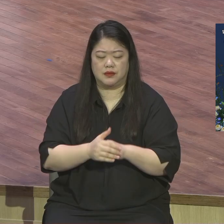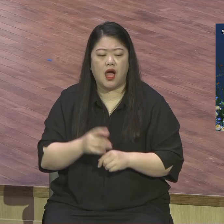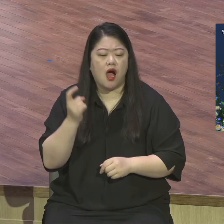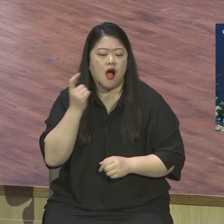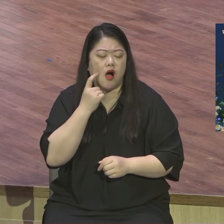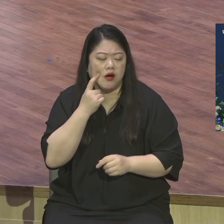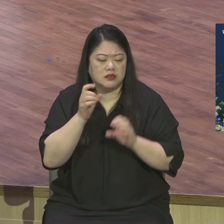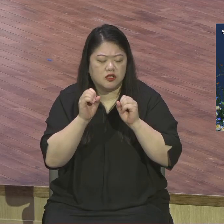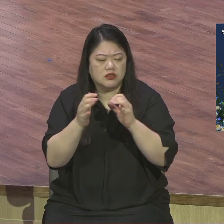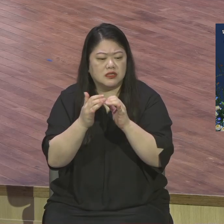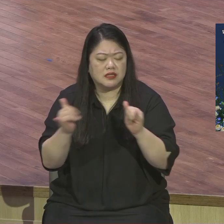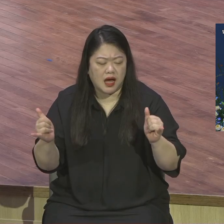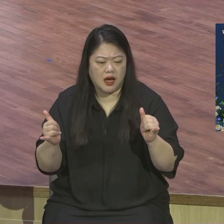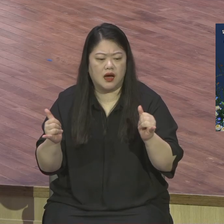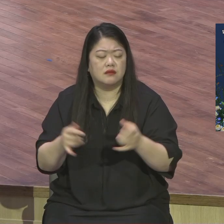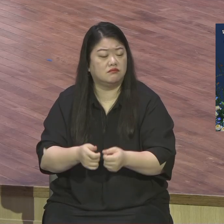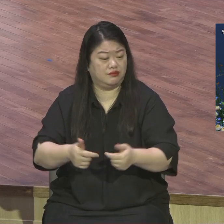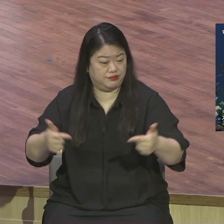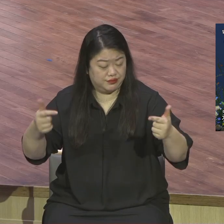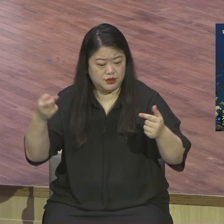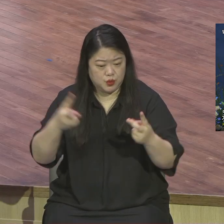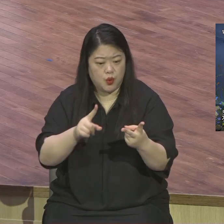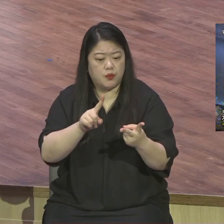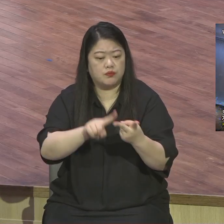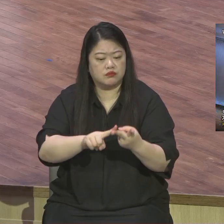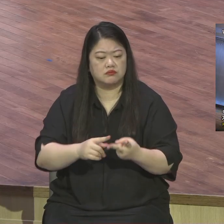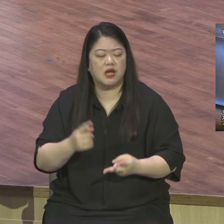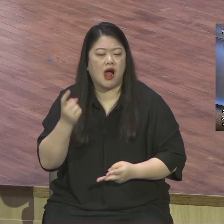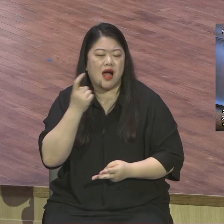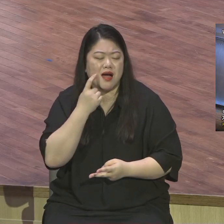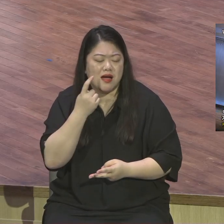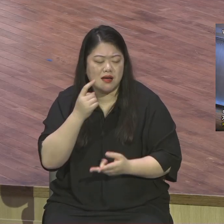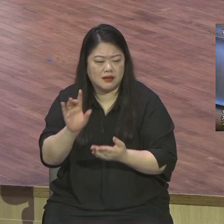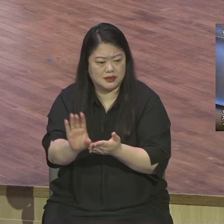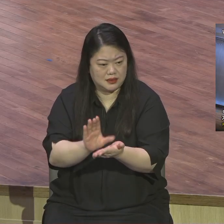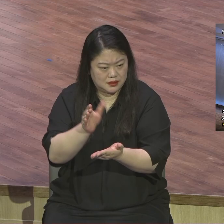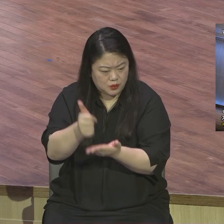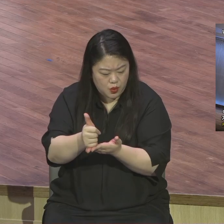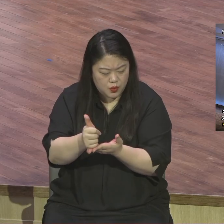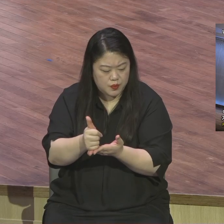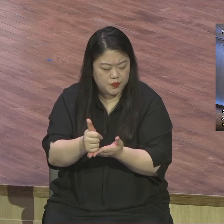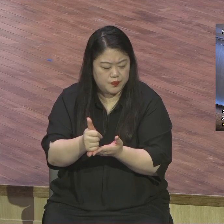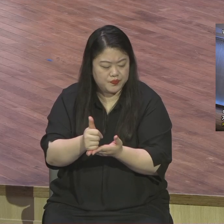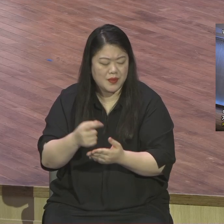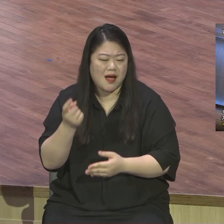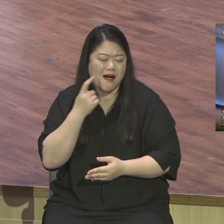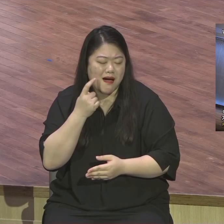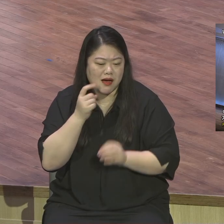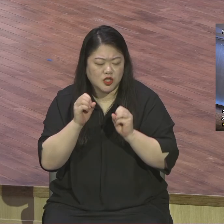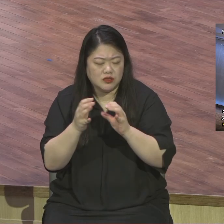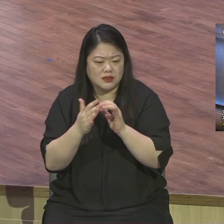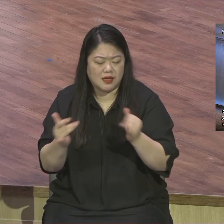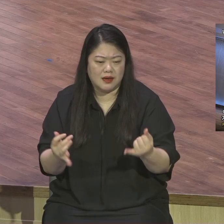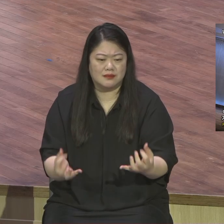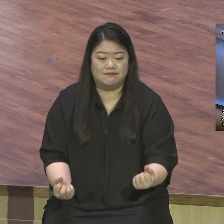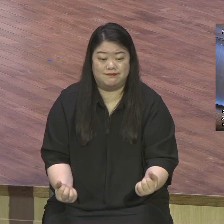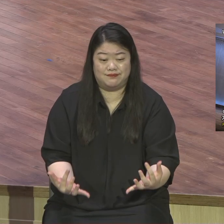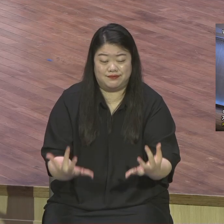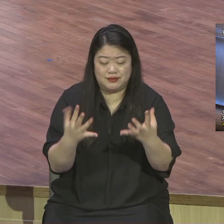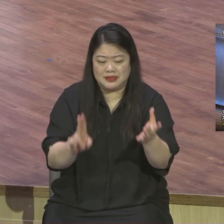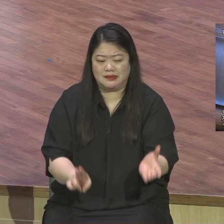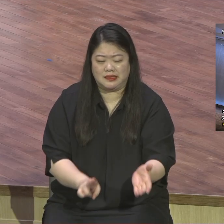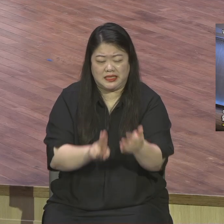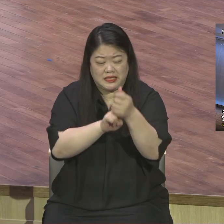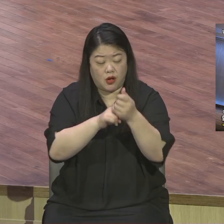미역할 것이며 24절에 거짓 그리스도들과 거짓 선지자들이 일어나 큰 표적과